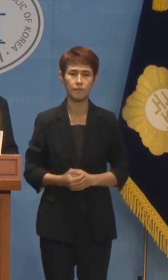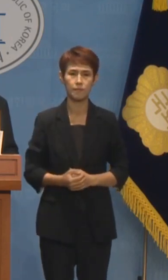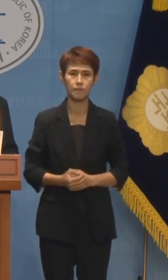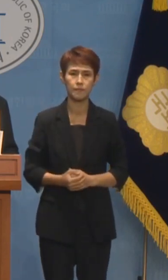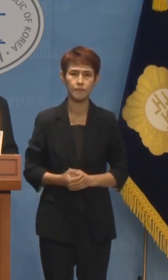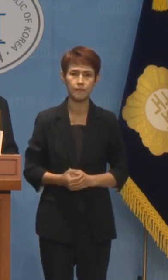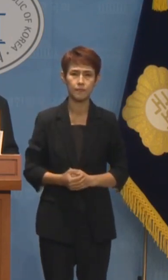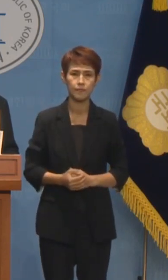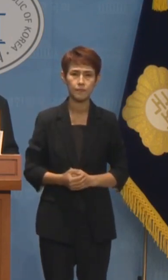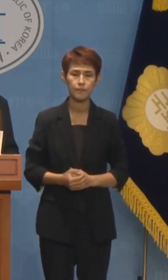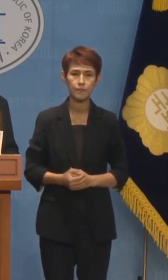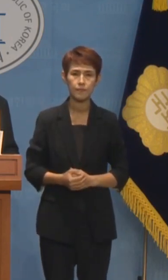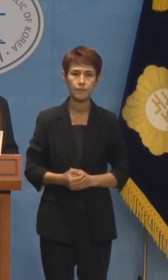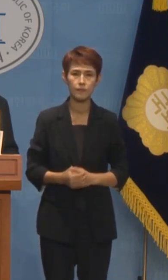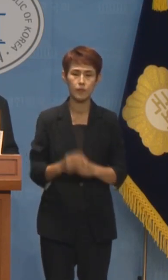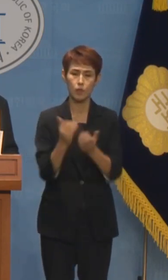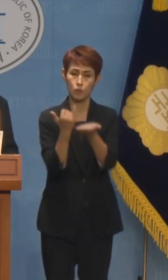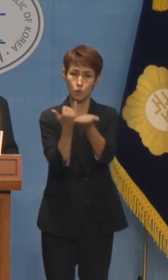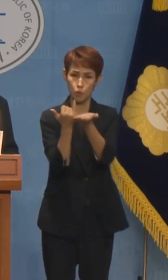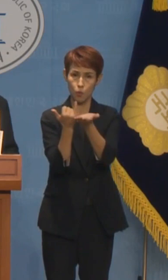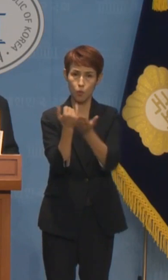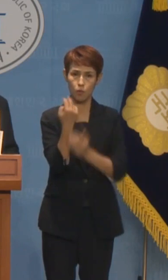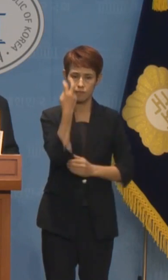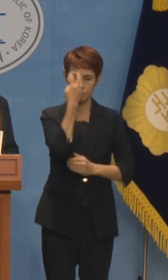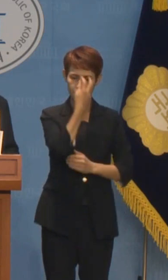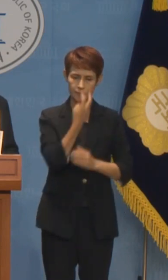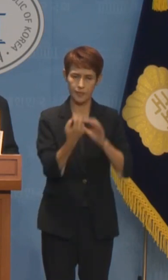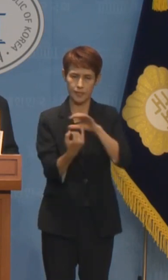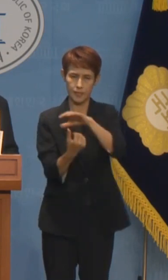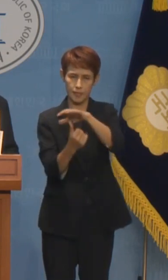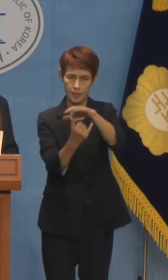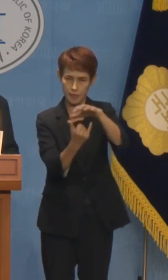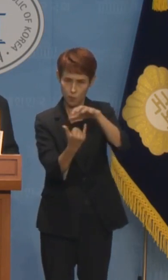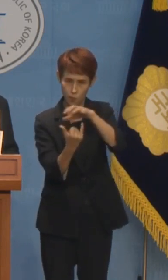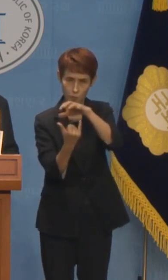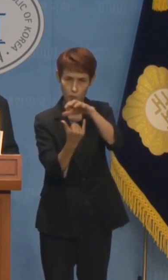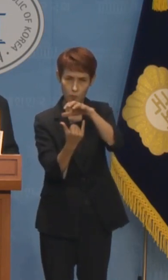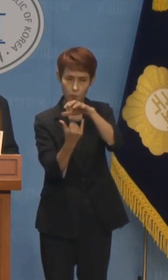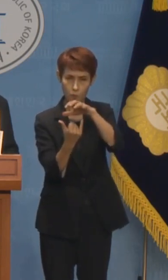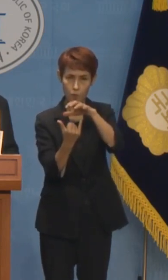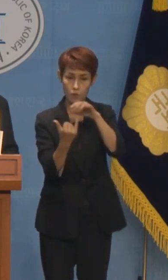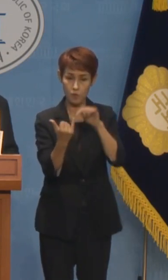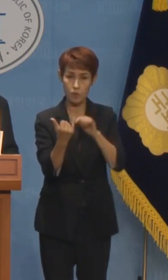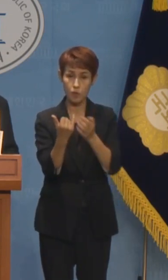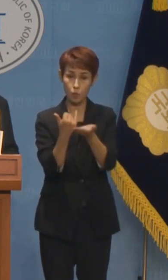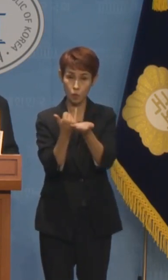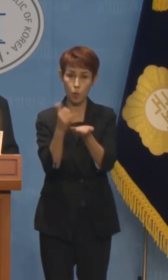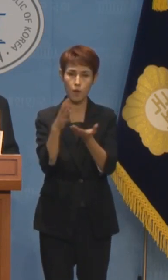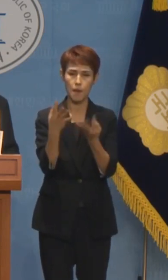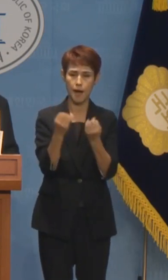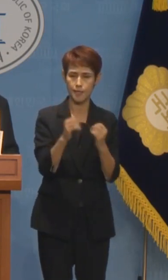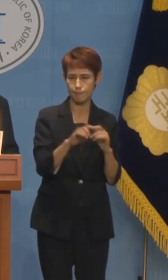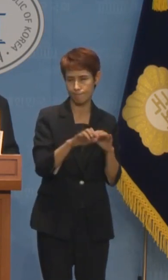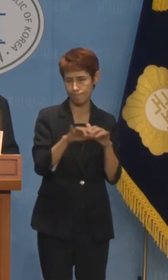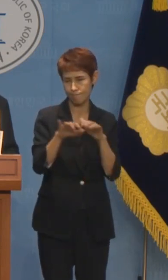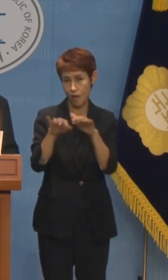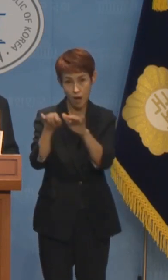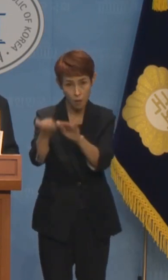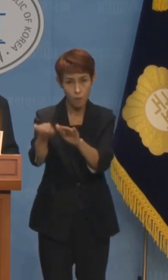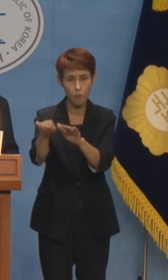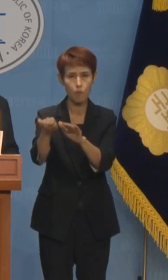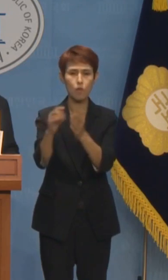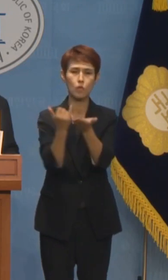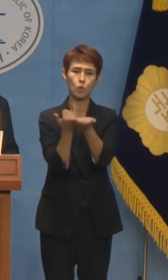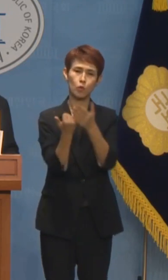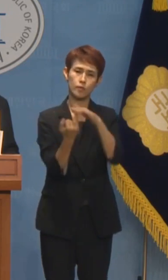그래서 우리가 독도를 지키고 또 독도에 더 많은 사람들이 찾아가고 독도를 그래서 더